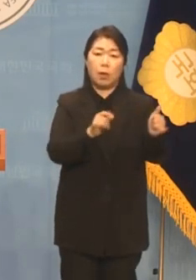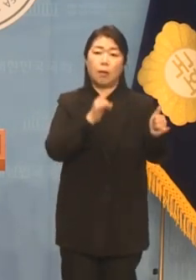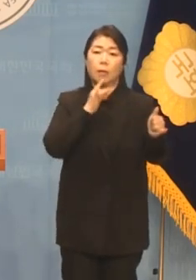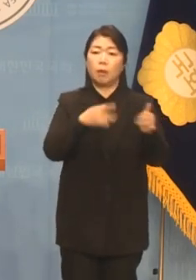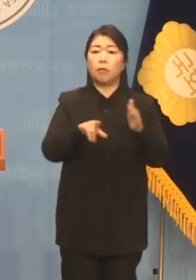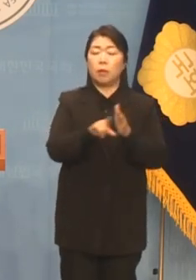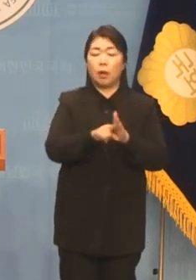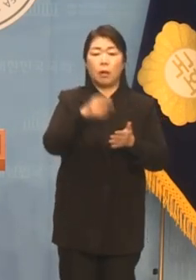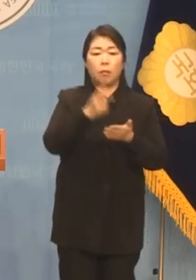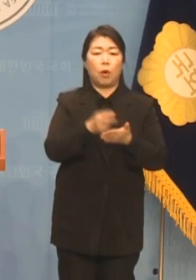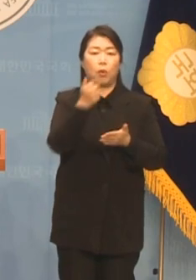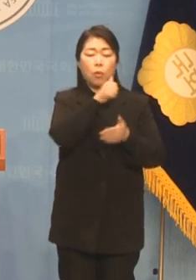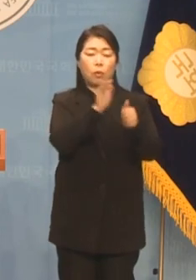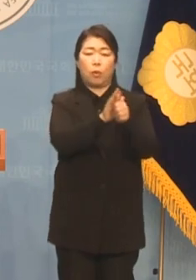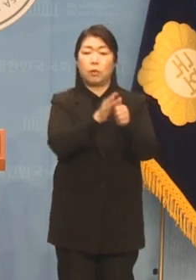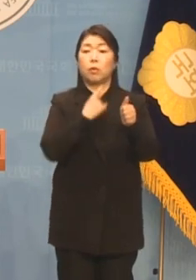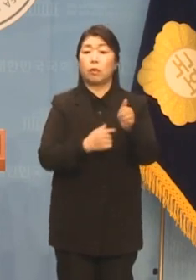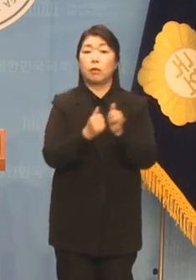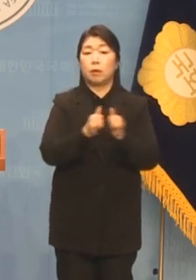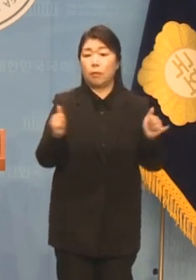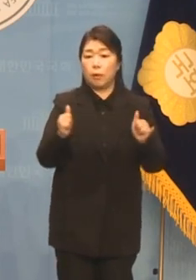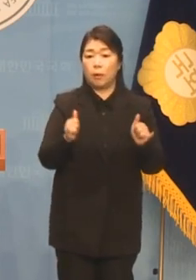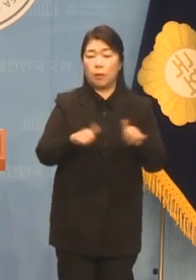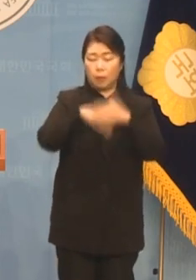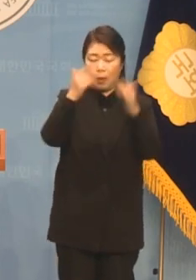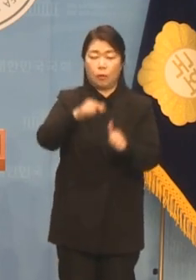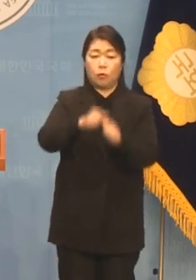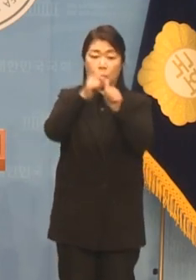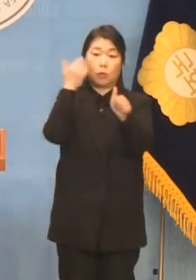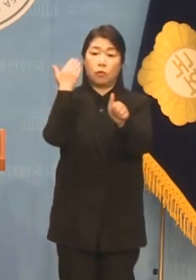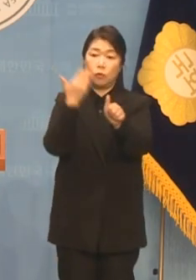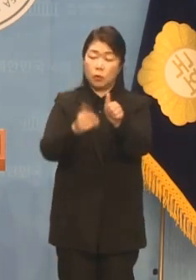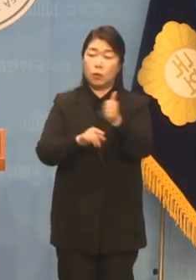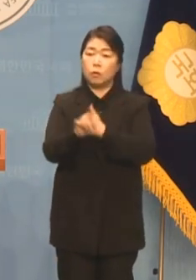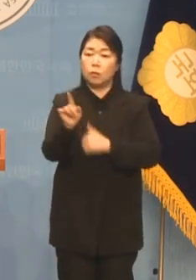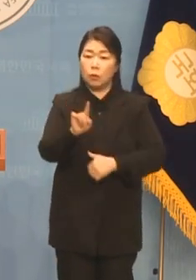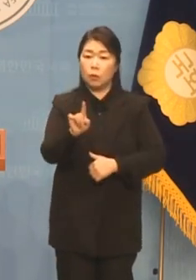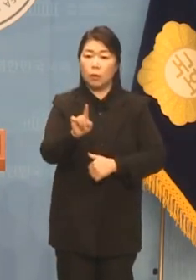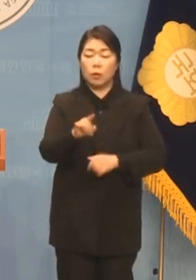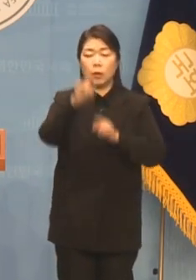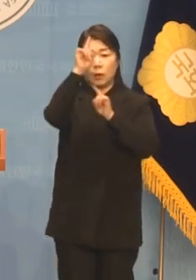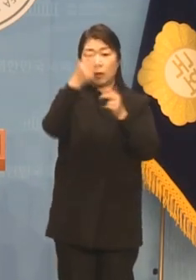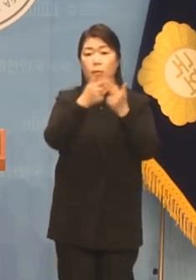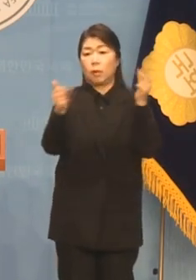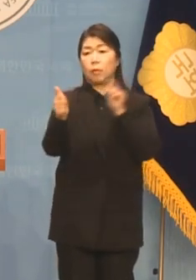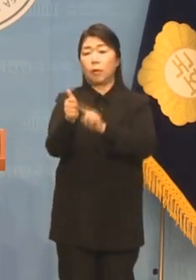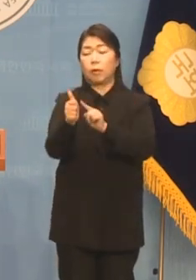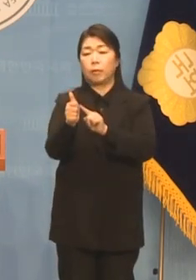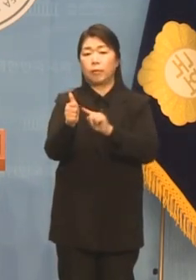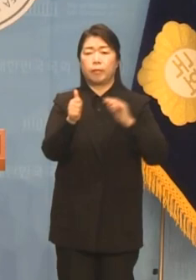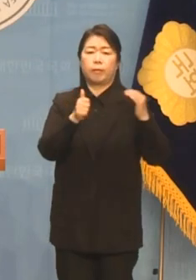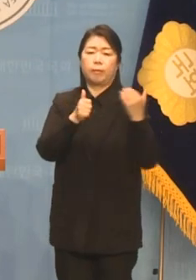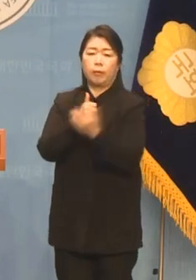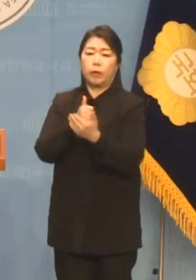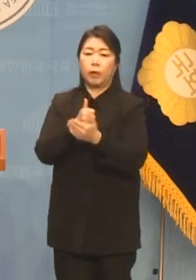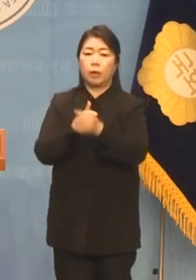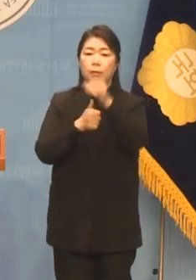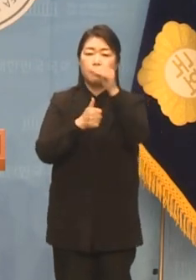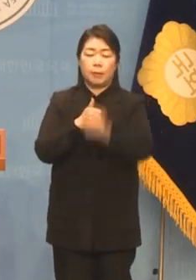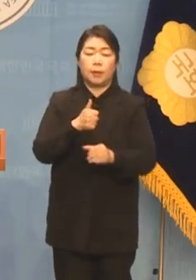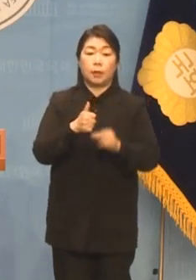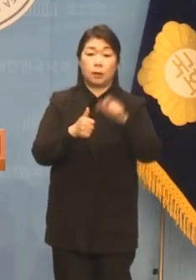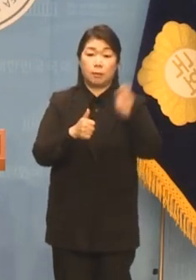대장동 변호사들을 공한 것은 이재명 대표의 방탄을 위한